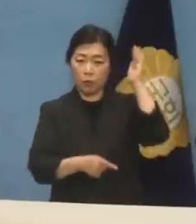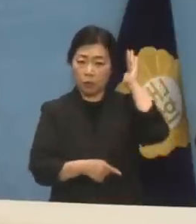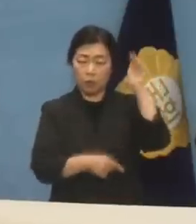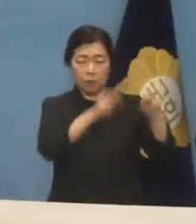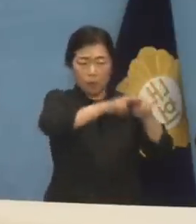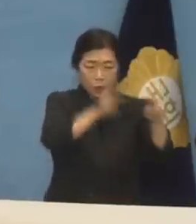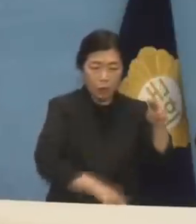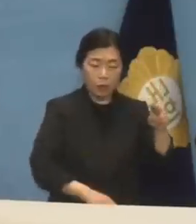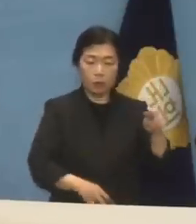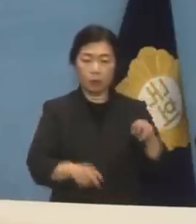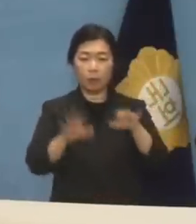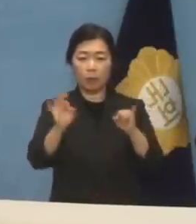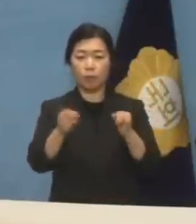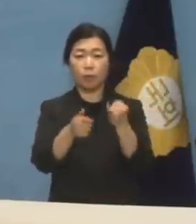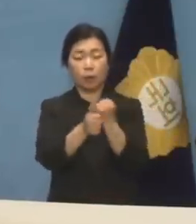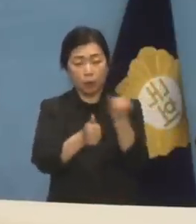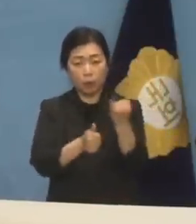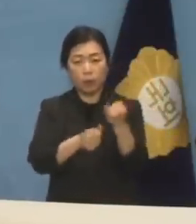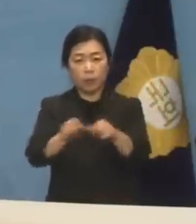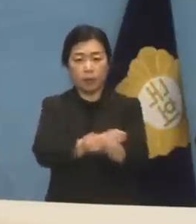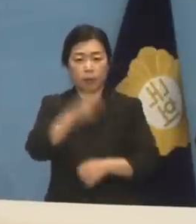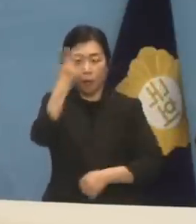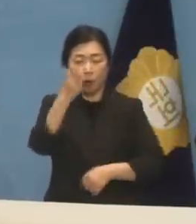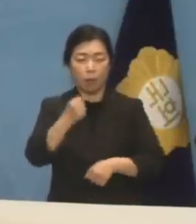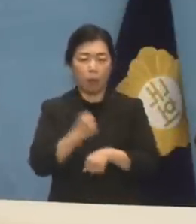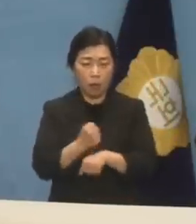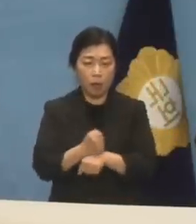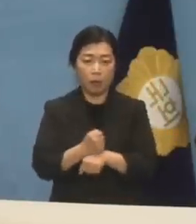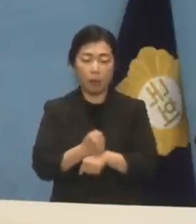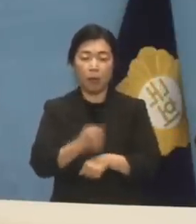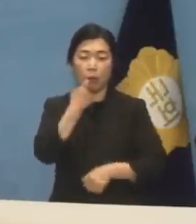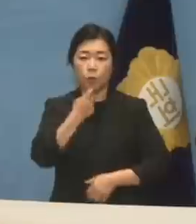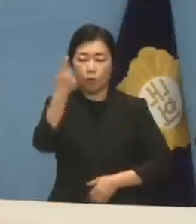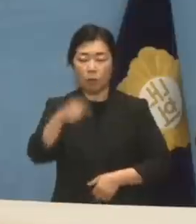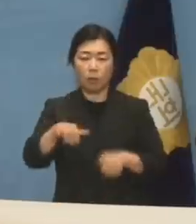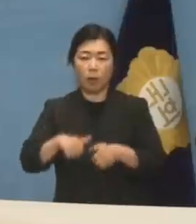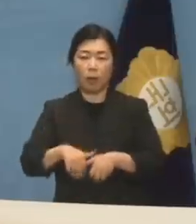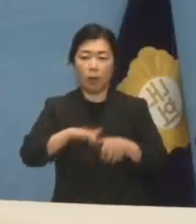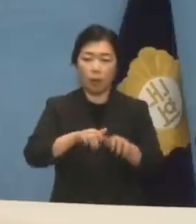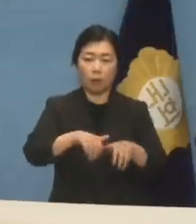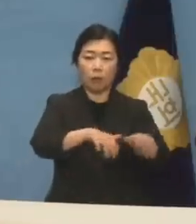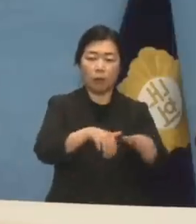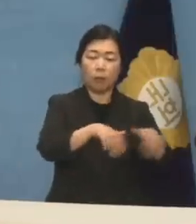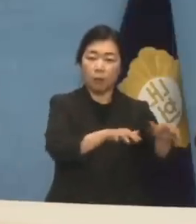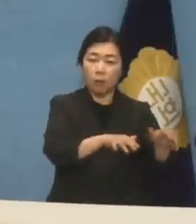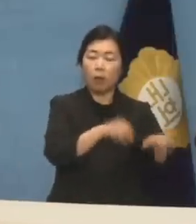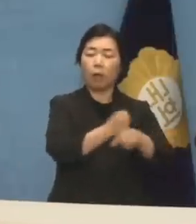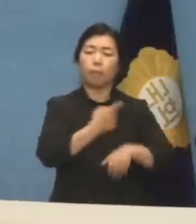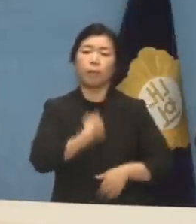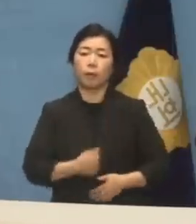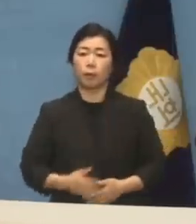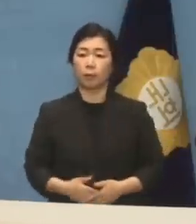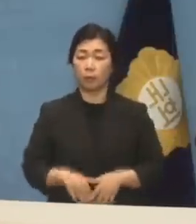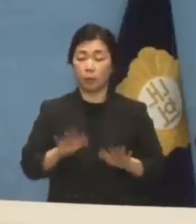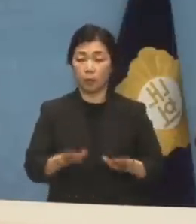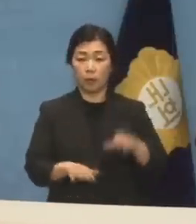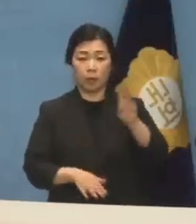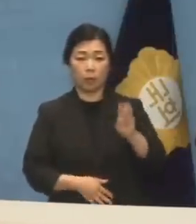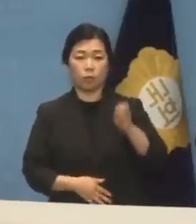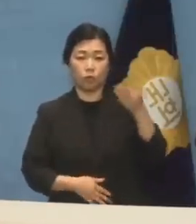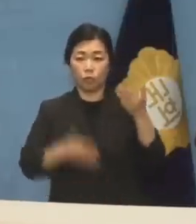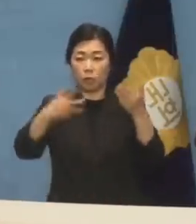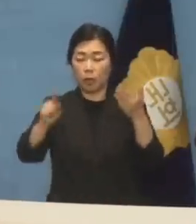김건희 특검, 촛불대행진을 개최해왔던 단체입니다. 이번 주 39차